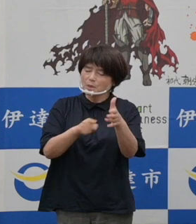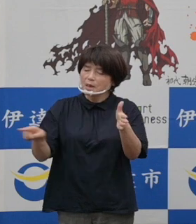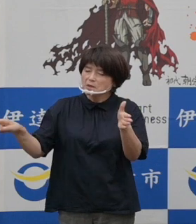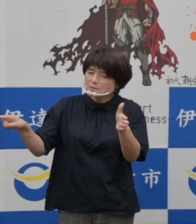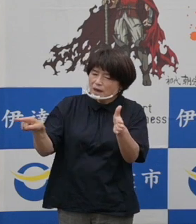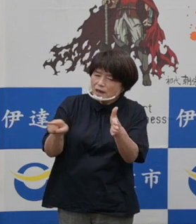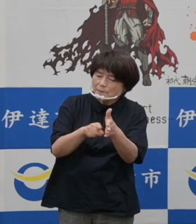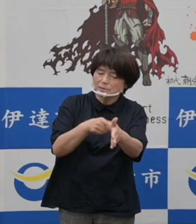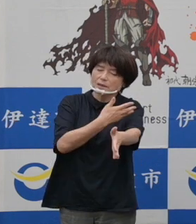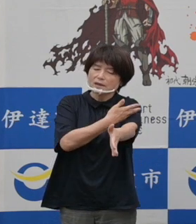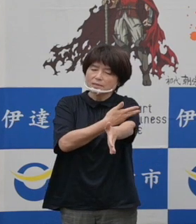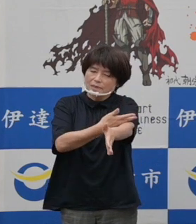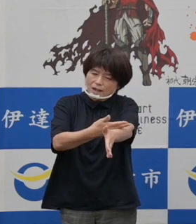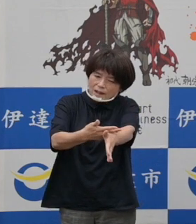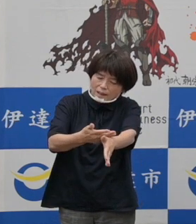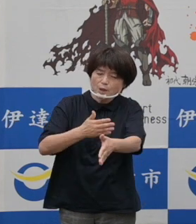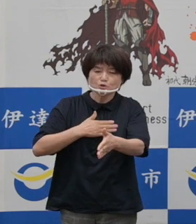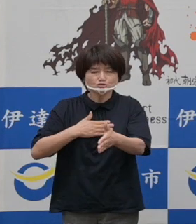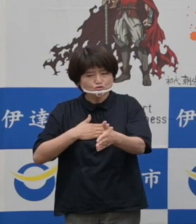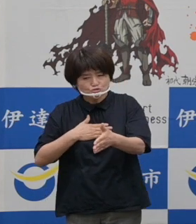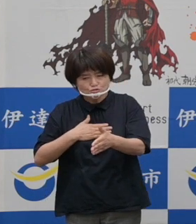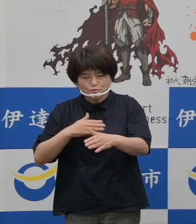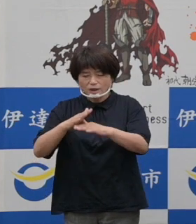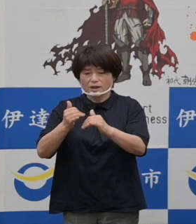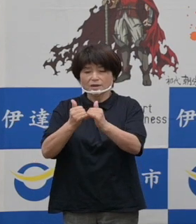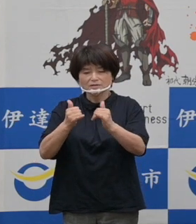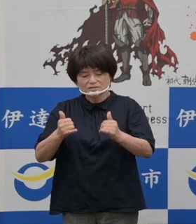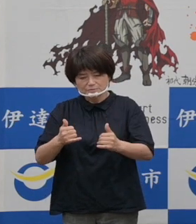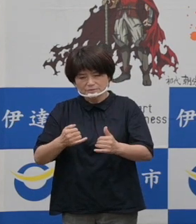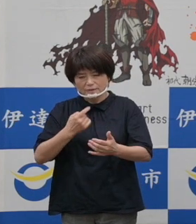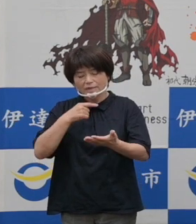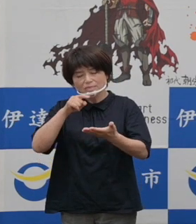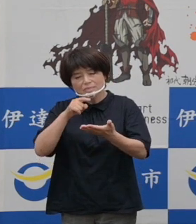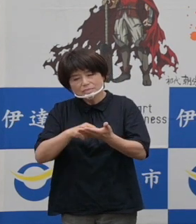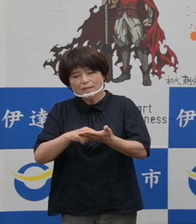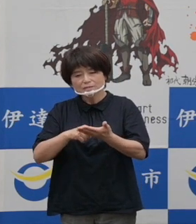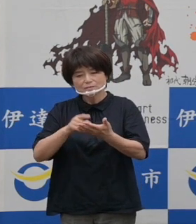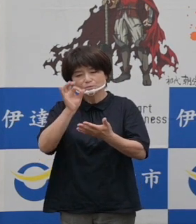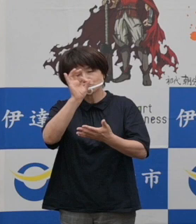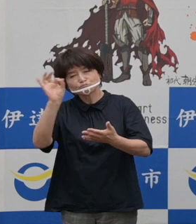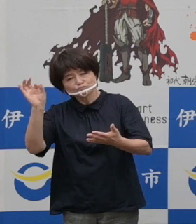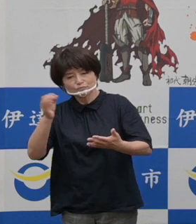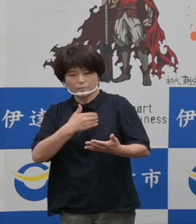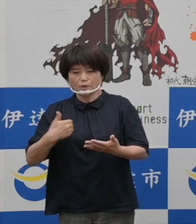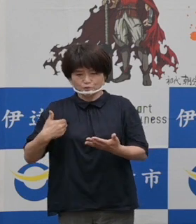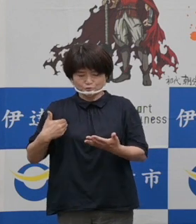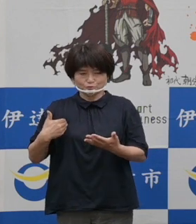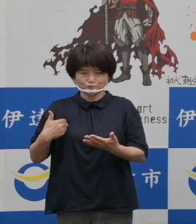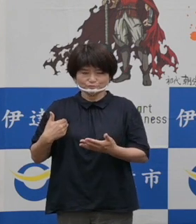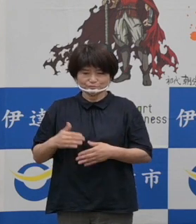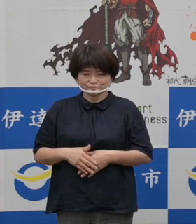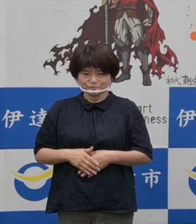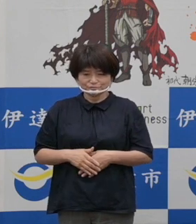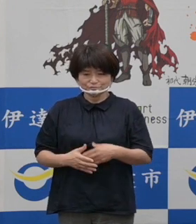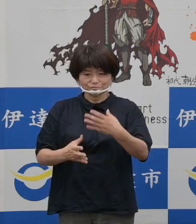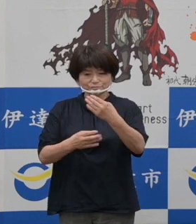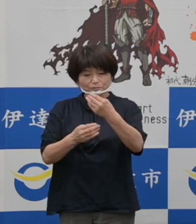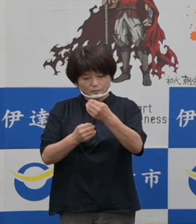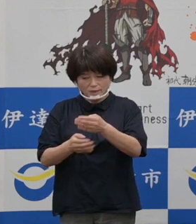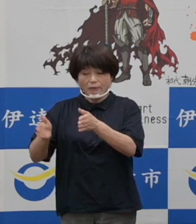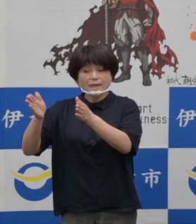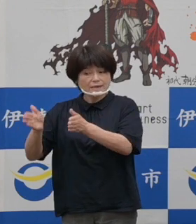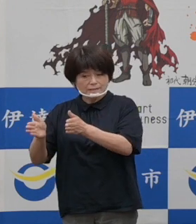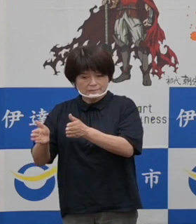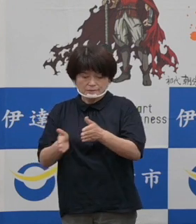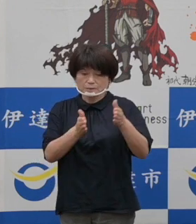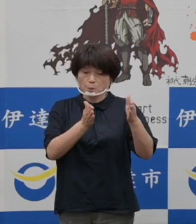りながら市民が気軽に芸術に触れる機会を提供してまいります。日時は前期と後期があ